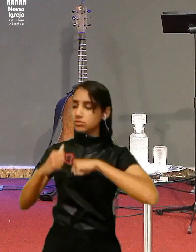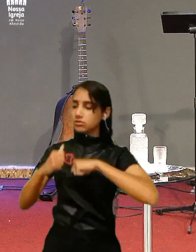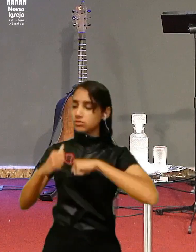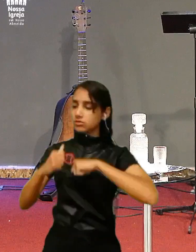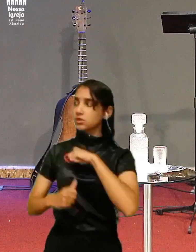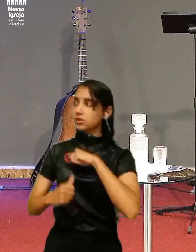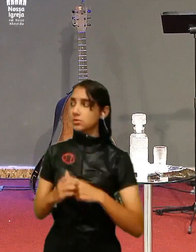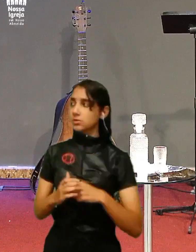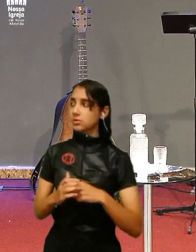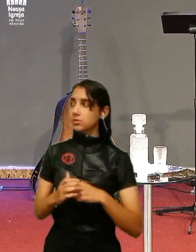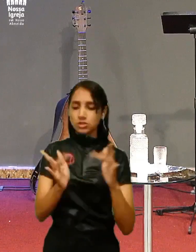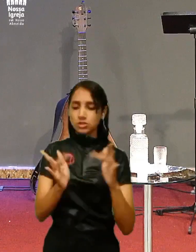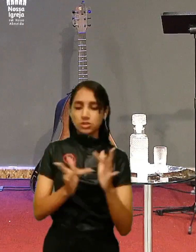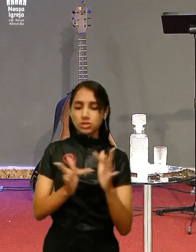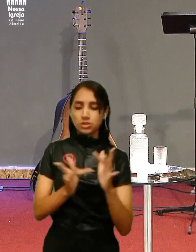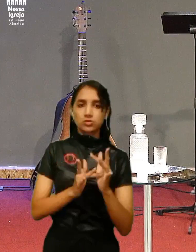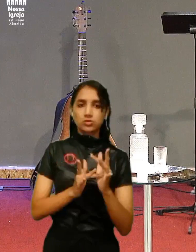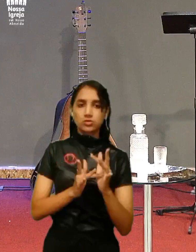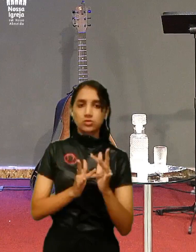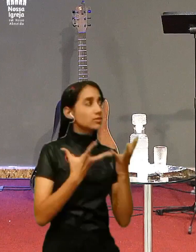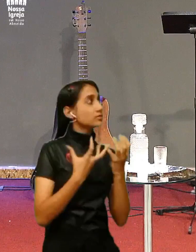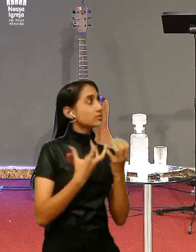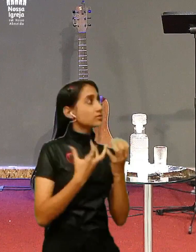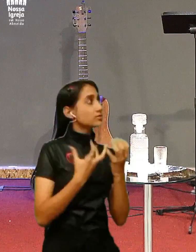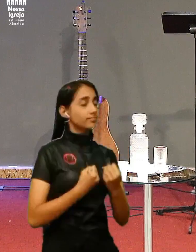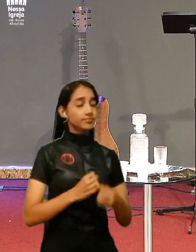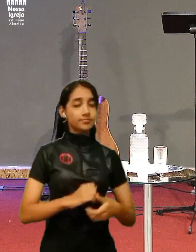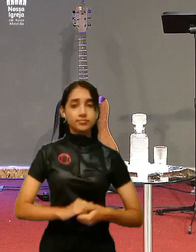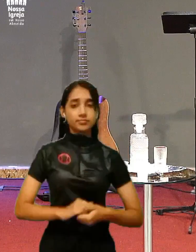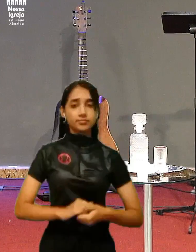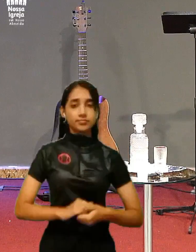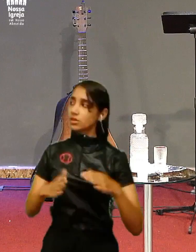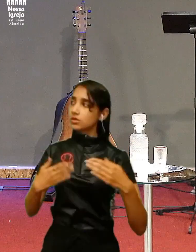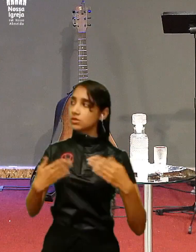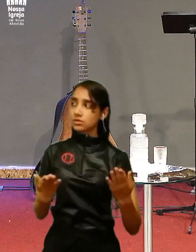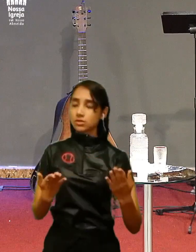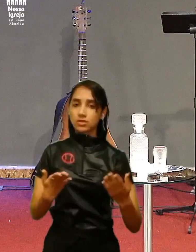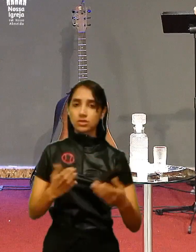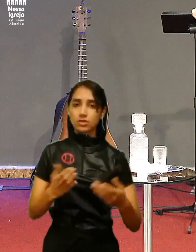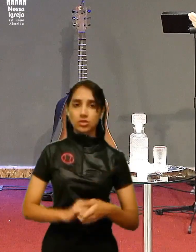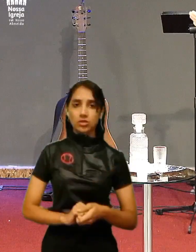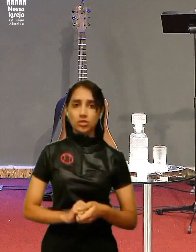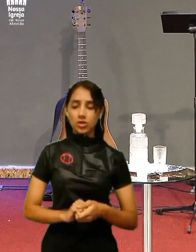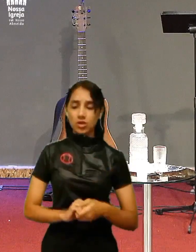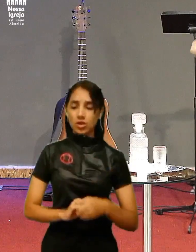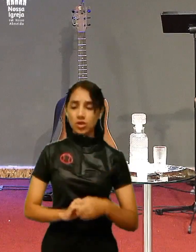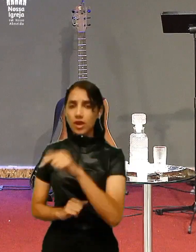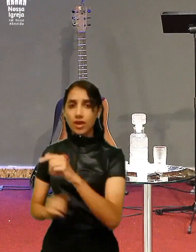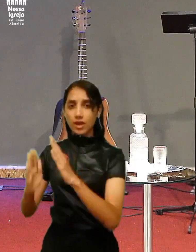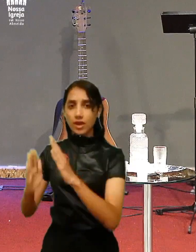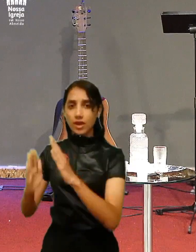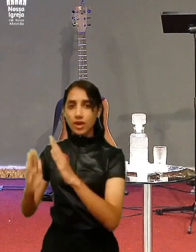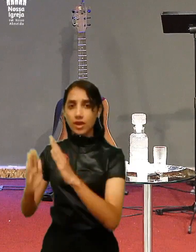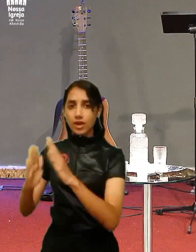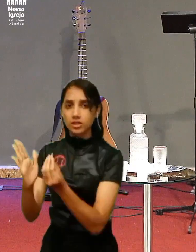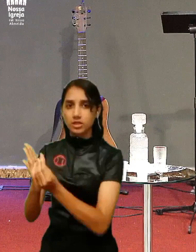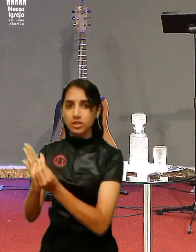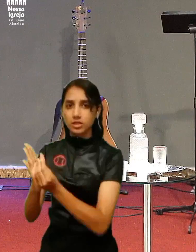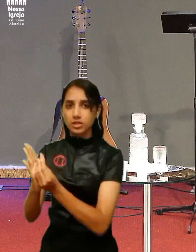na Grã-Bretanha, pega aquele homem e expulsa, e diz: você está proibido de pregar em qualquer